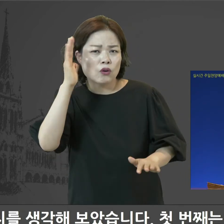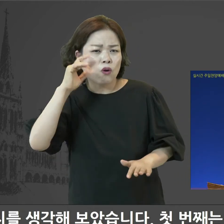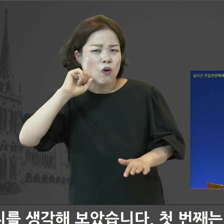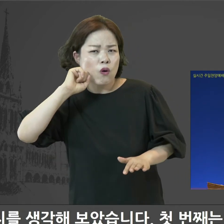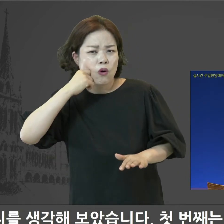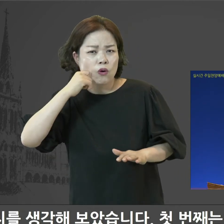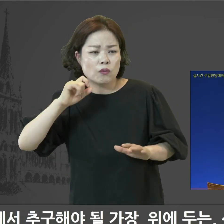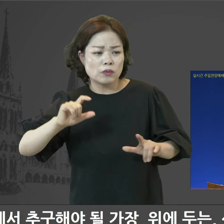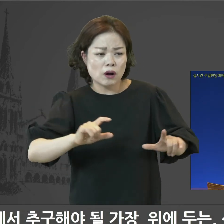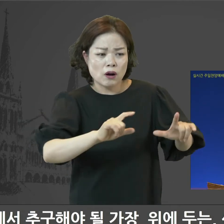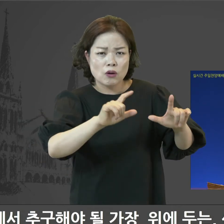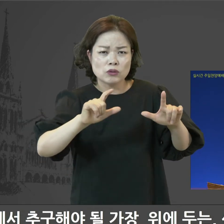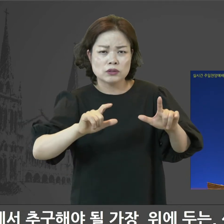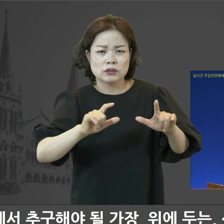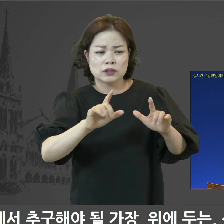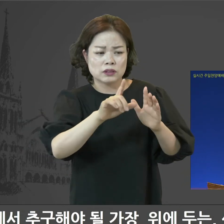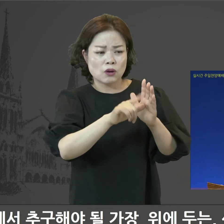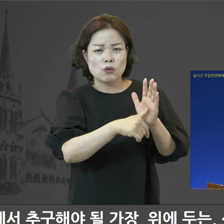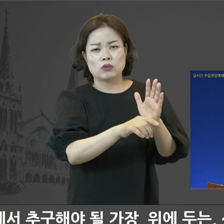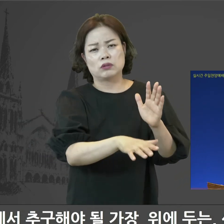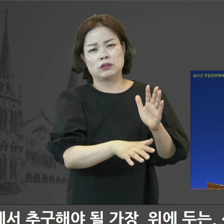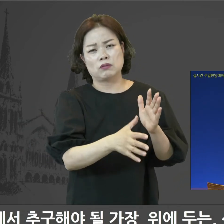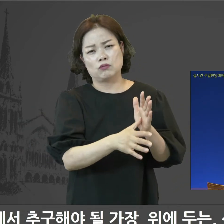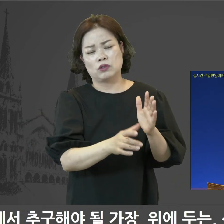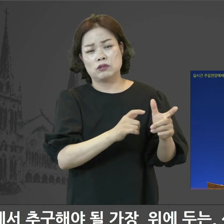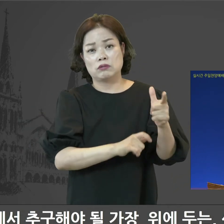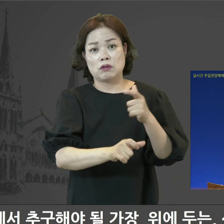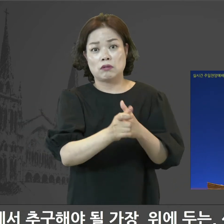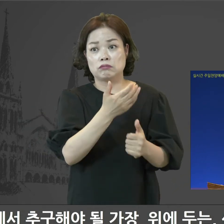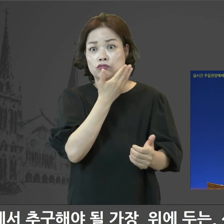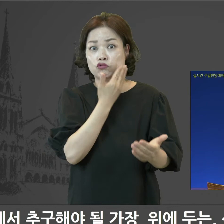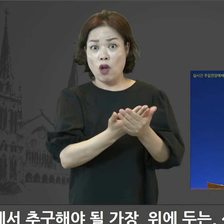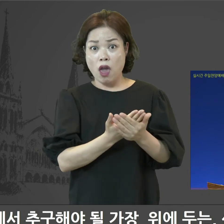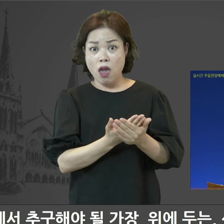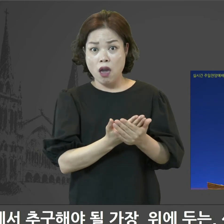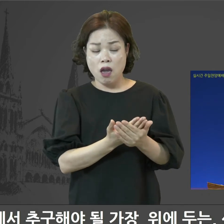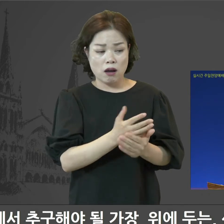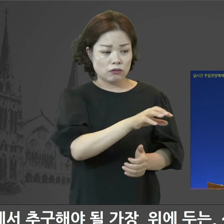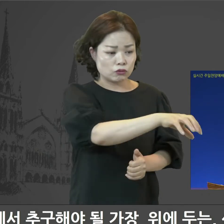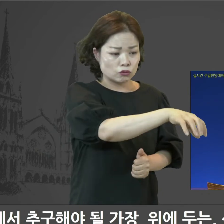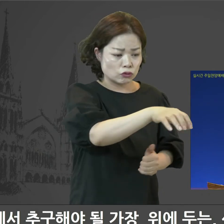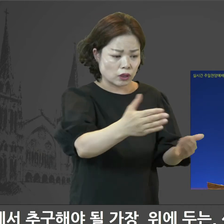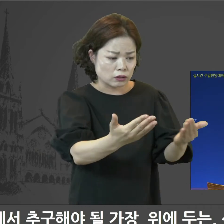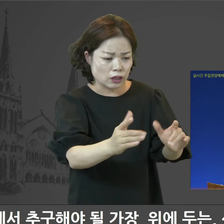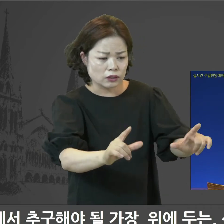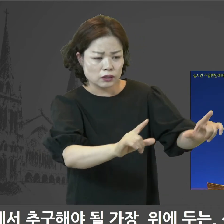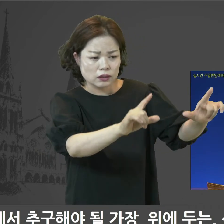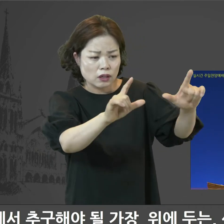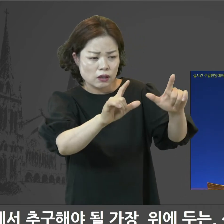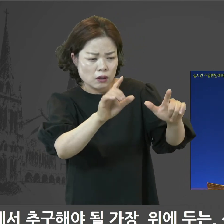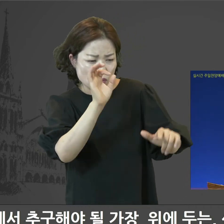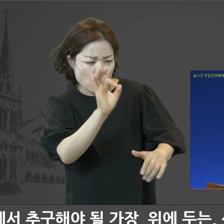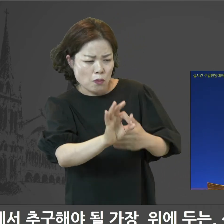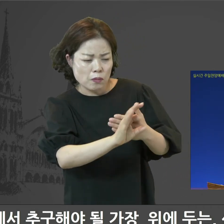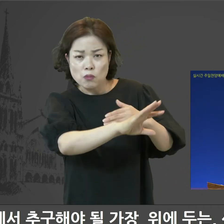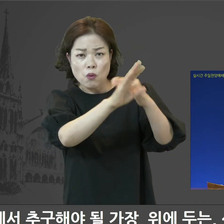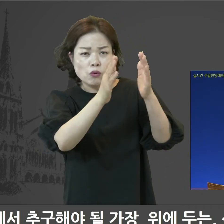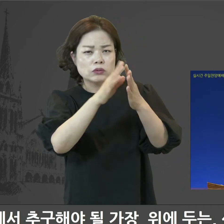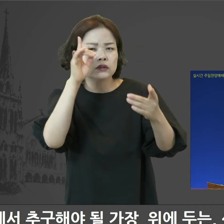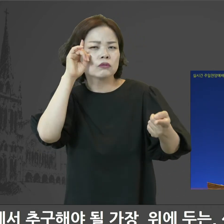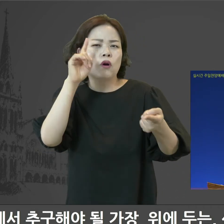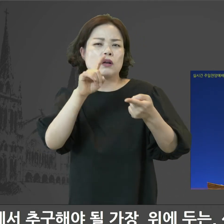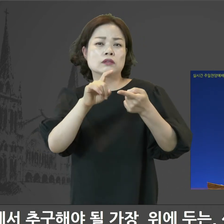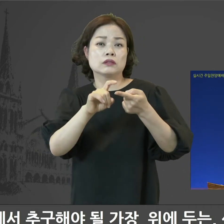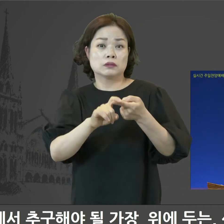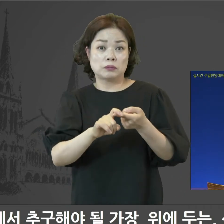생활 속에서, 요즘같이 어려운 시대에는 물질이 더 중요하다. 주변의 직장생활이나 동료들을 보면 모두의 관심이 바로